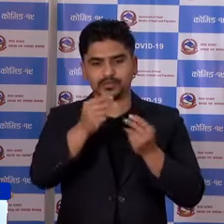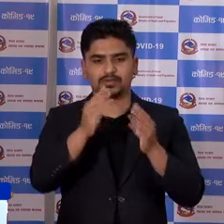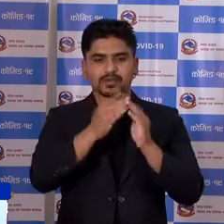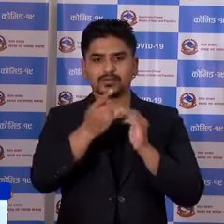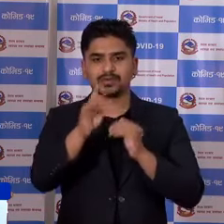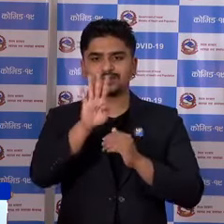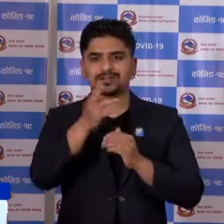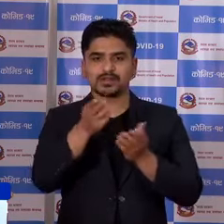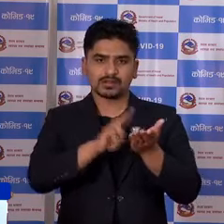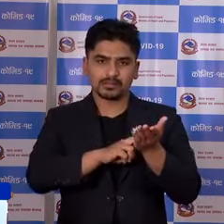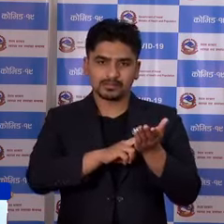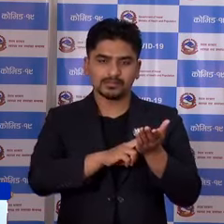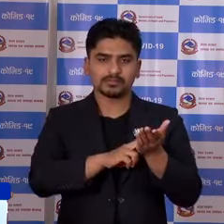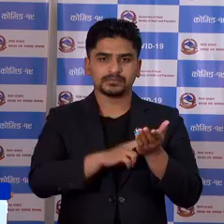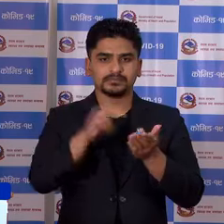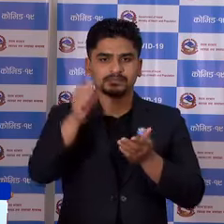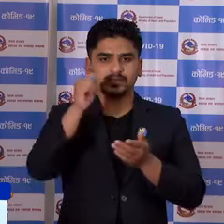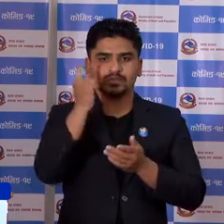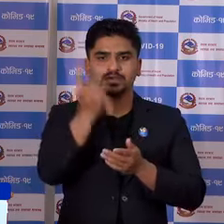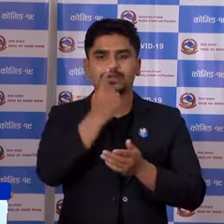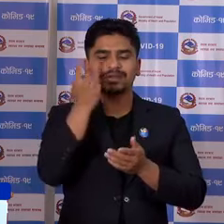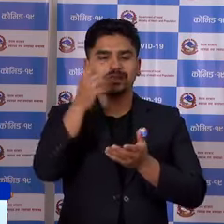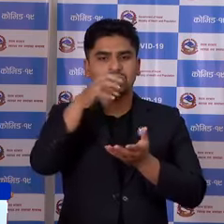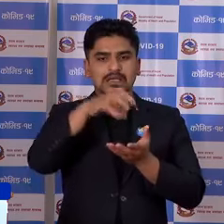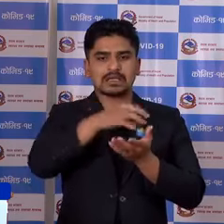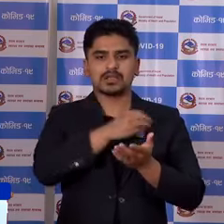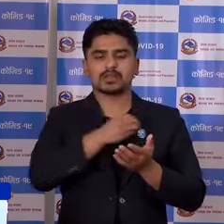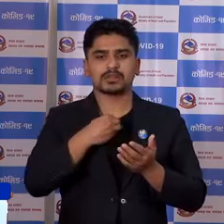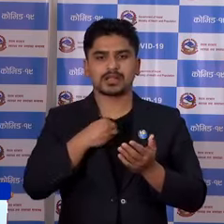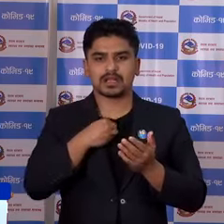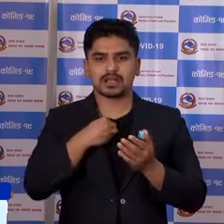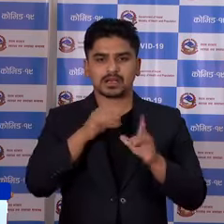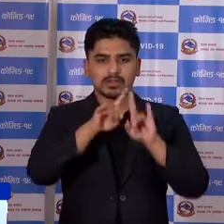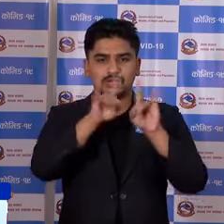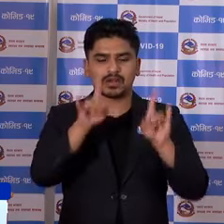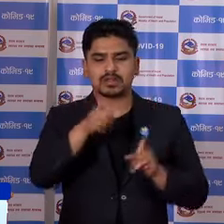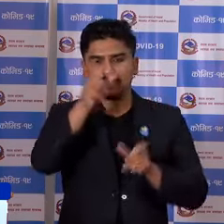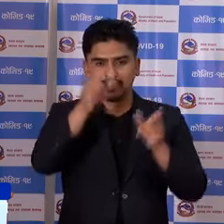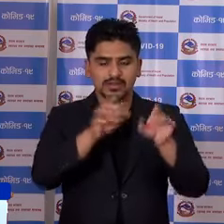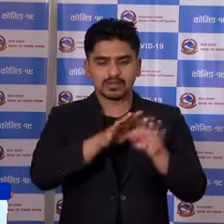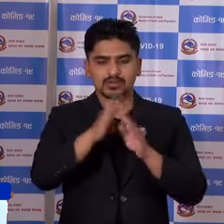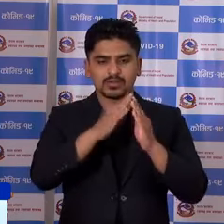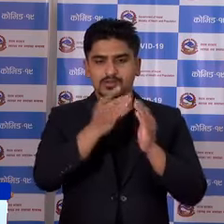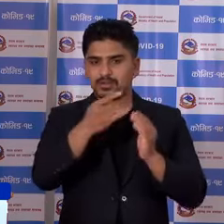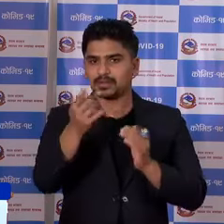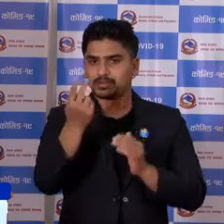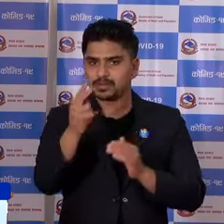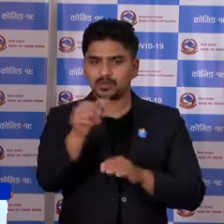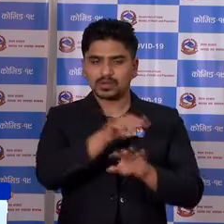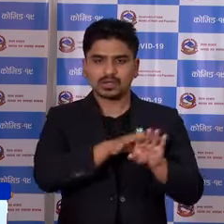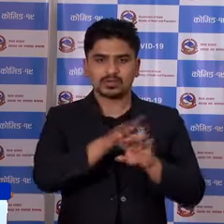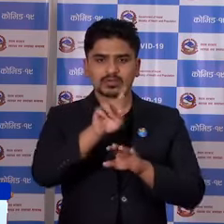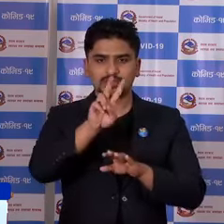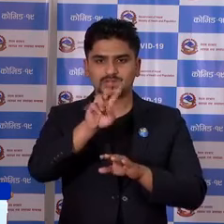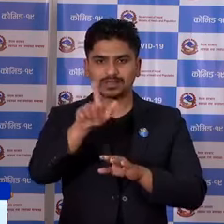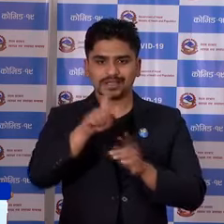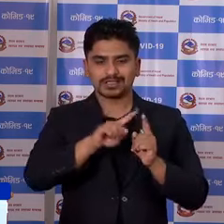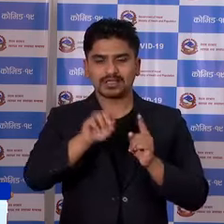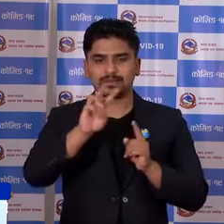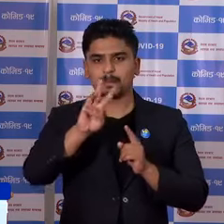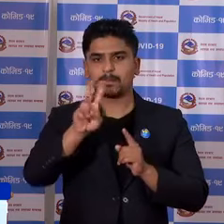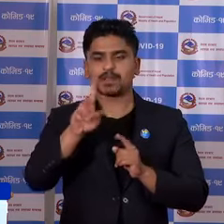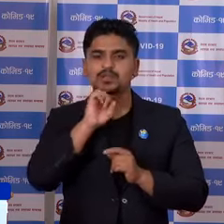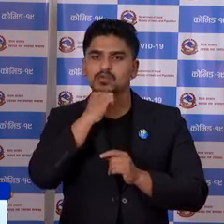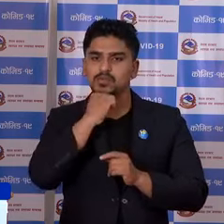फर्किनेहरू 4 हुनुहुन्छ, जो हिजो नारायणी अस्पतालबाट पर्साका व्यक्तिहरू डिस्चार्ज हुनुभएको हो। उहाँहरू 27-32